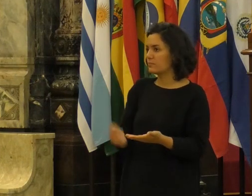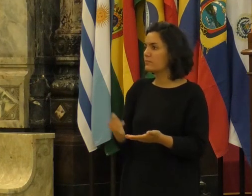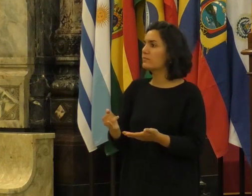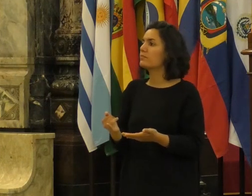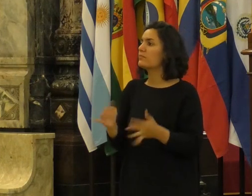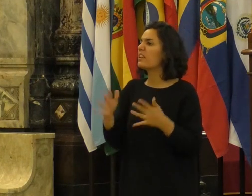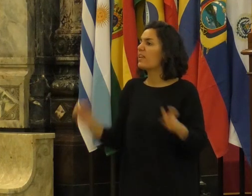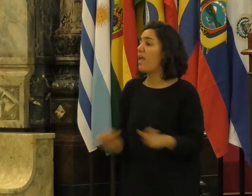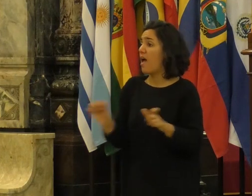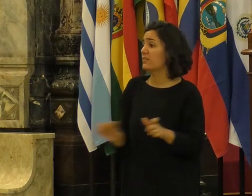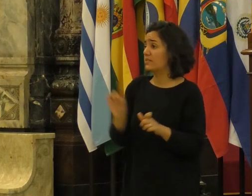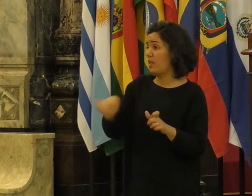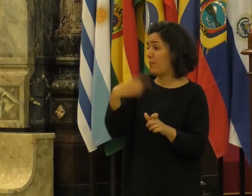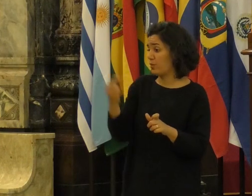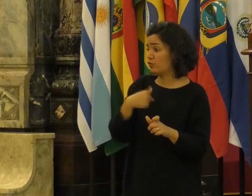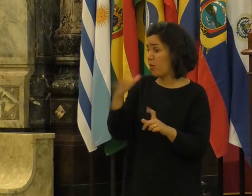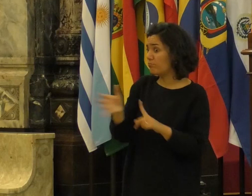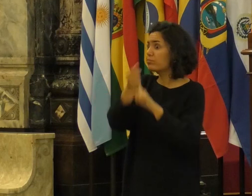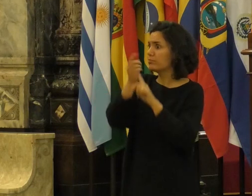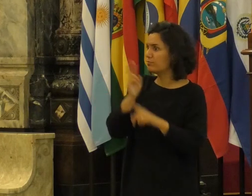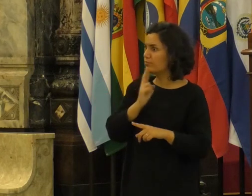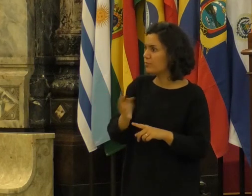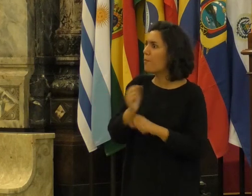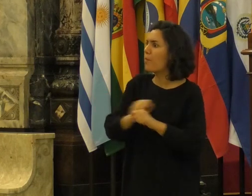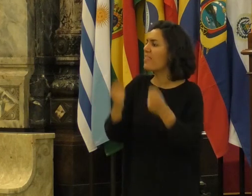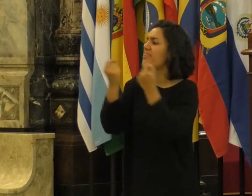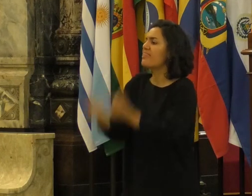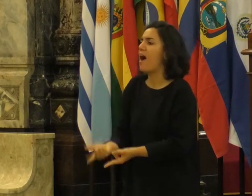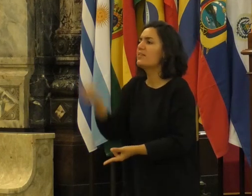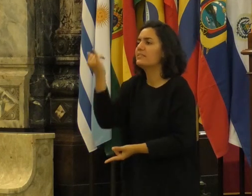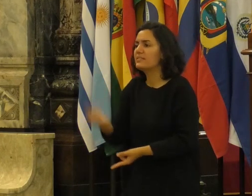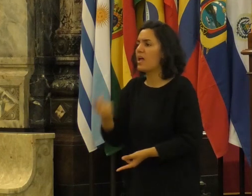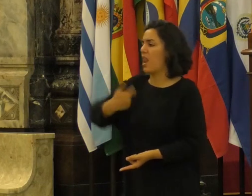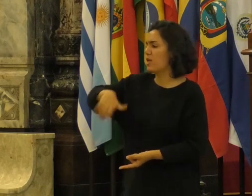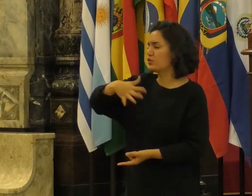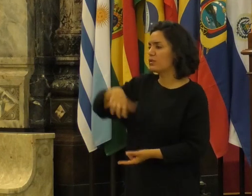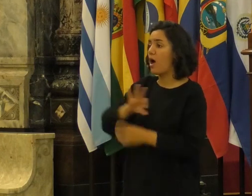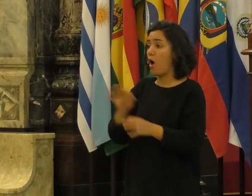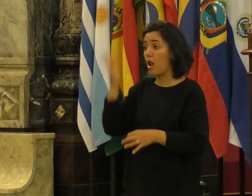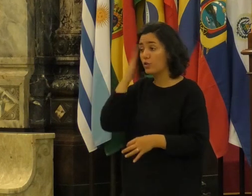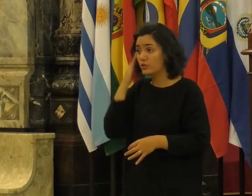tengamos, para que ese resultado esperado le aporte realmente algo a la sociedad o al propio conocimiento,